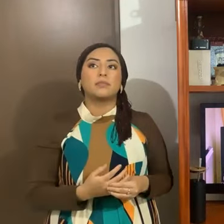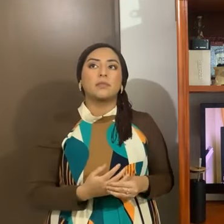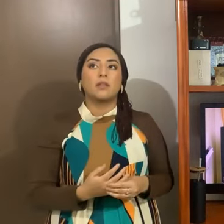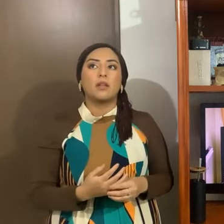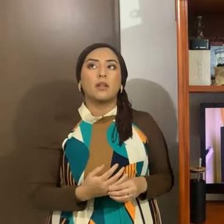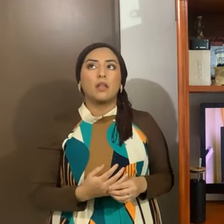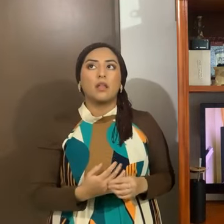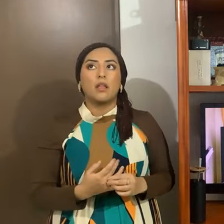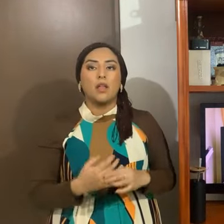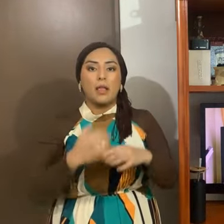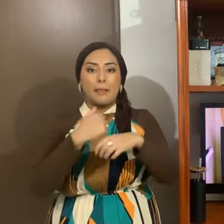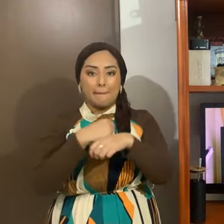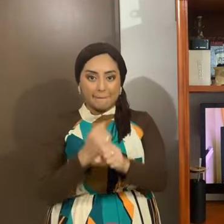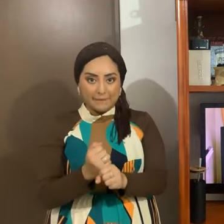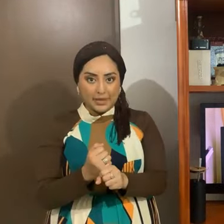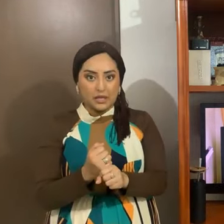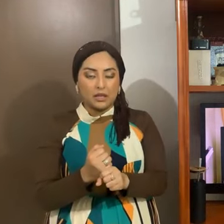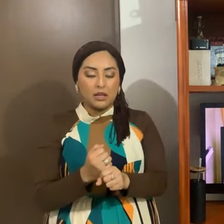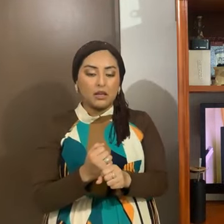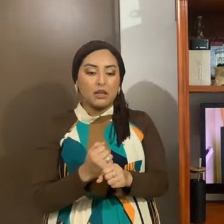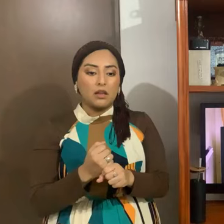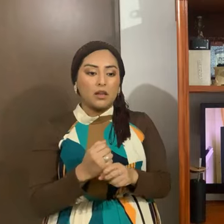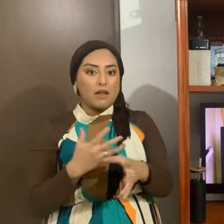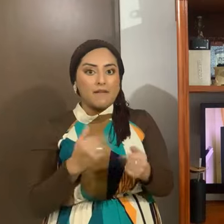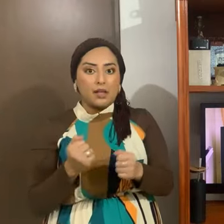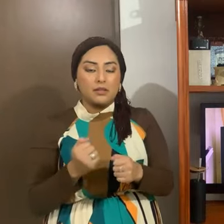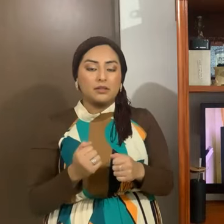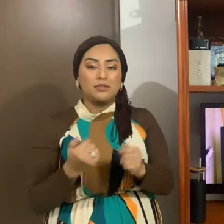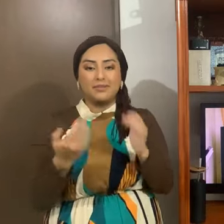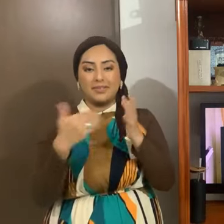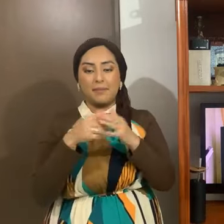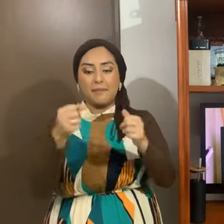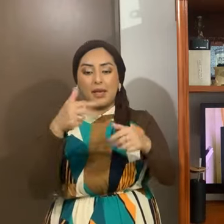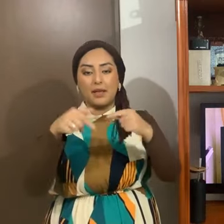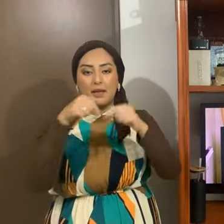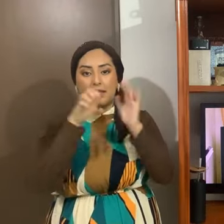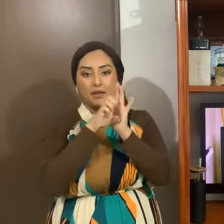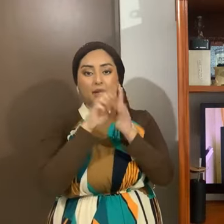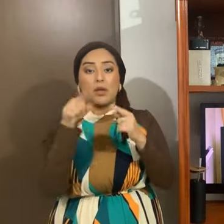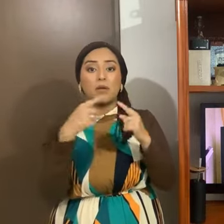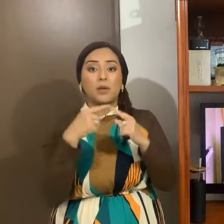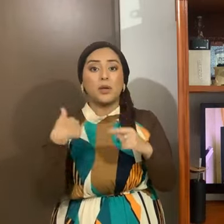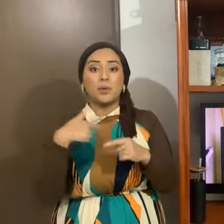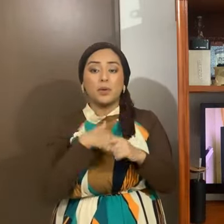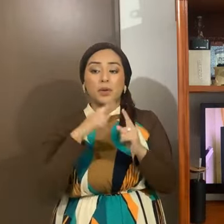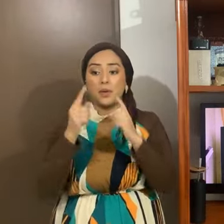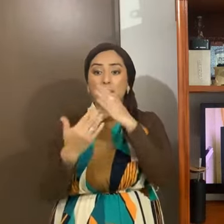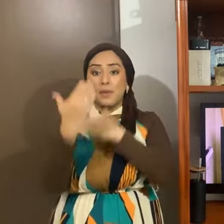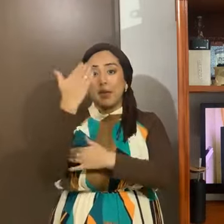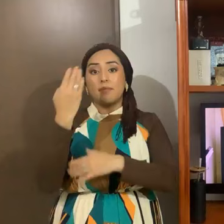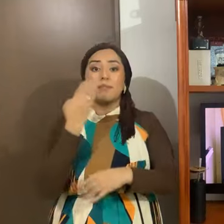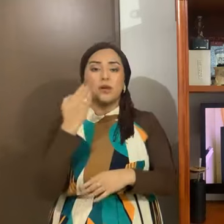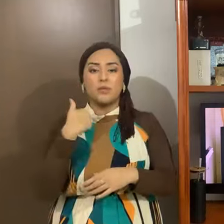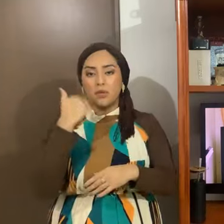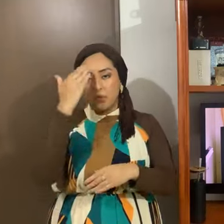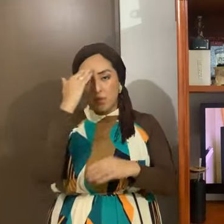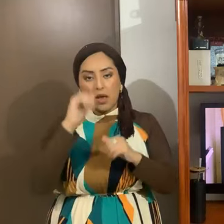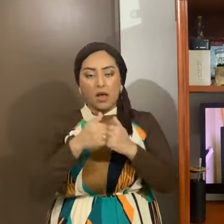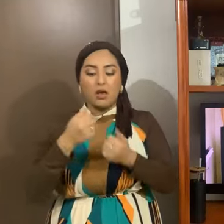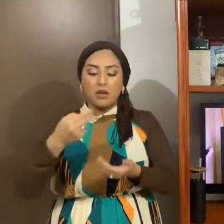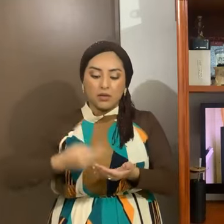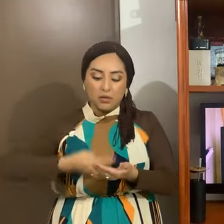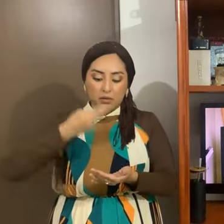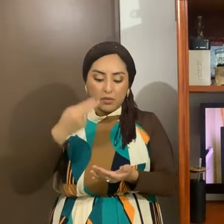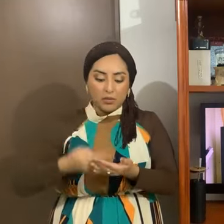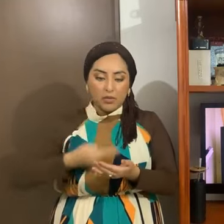se realiza de forma automática. Vuelvo a los ejemplos. Ya cuando vamos a desayunar, pues ya sabemos cómo vamos a